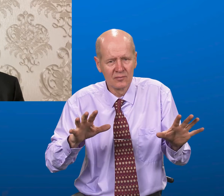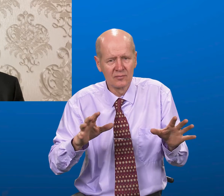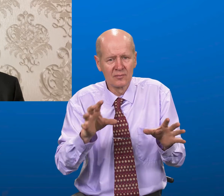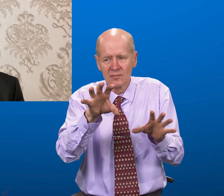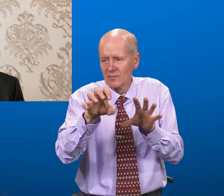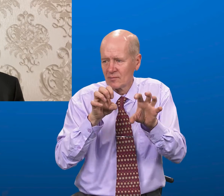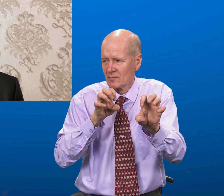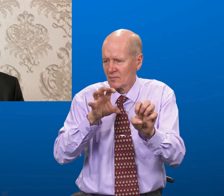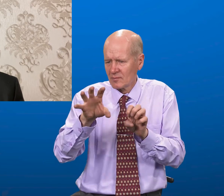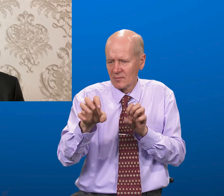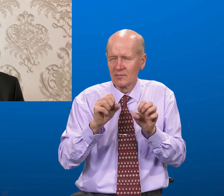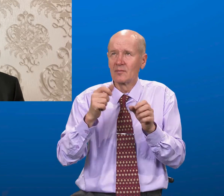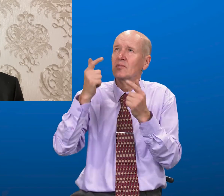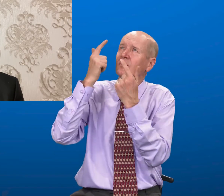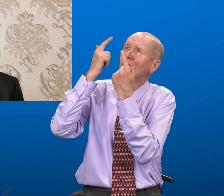не способен